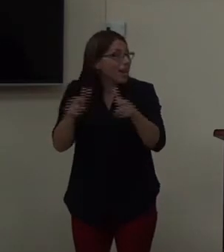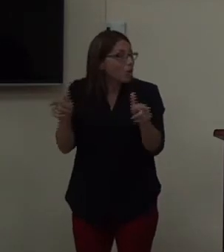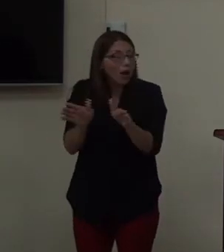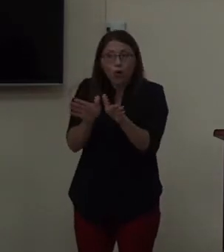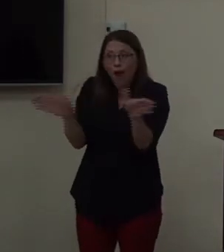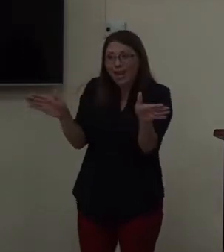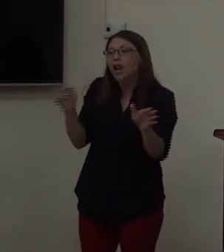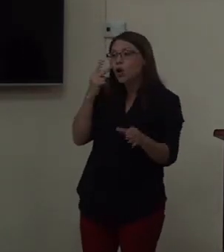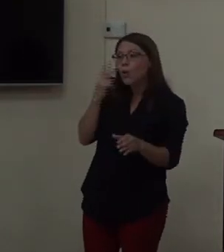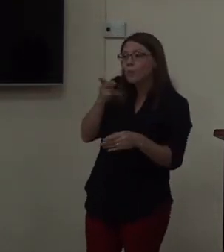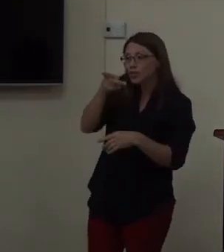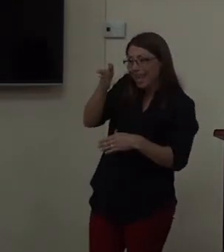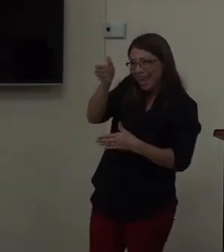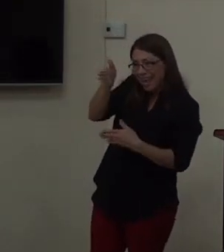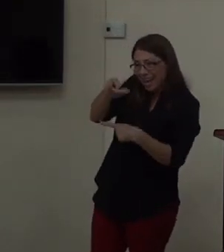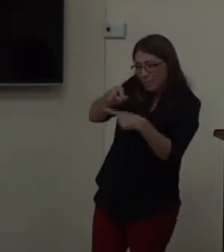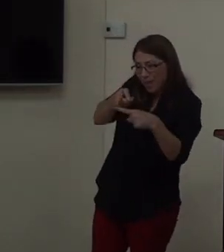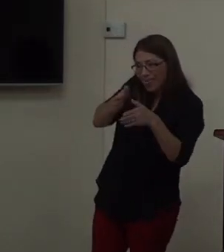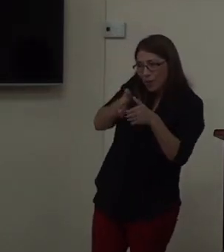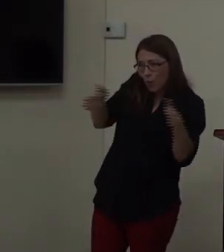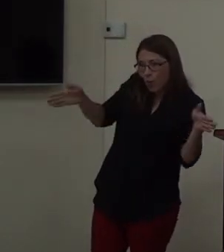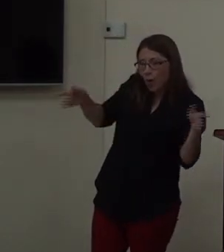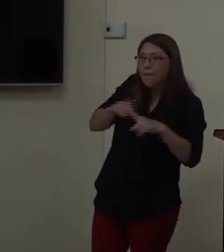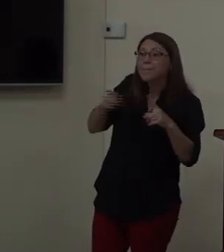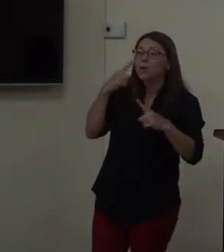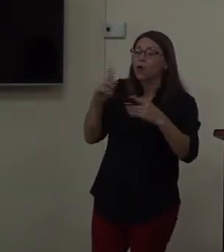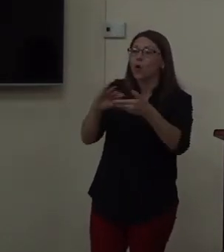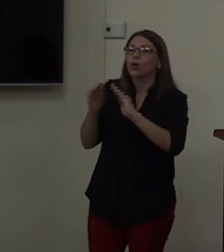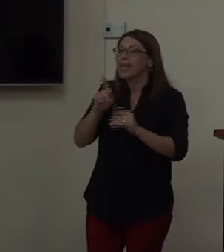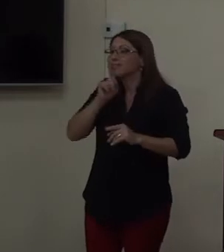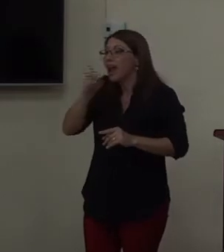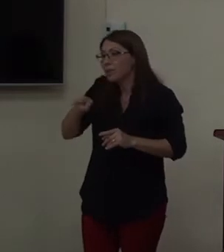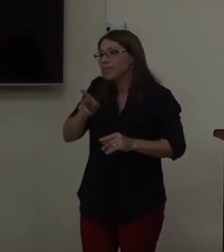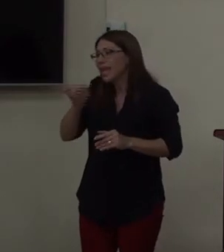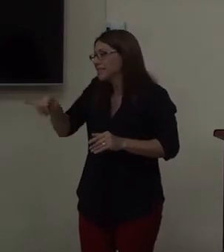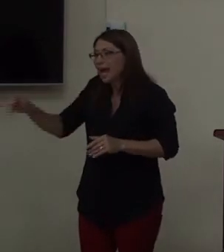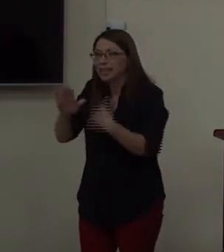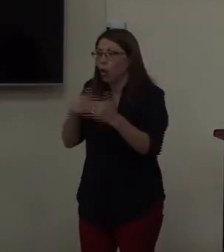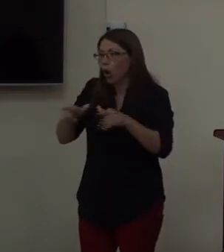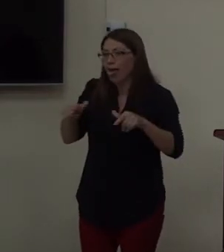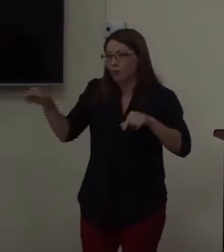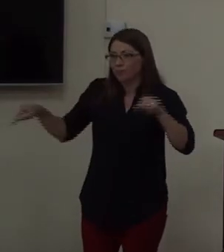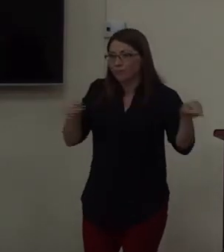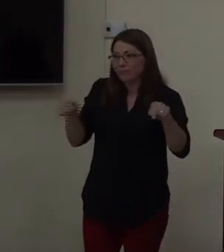el medio, ¿verdad? Pero por comunidades se ubican en todo lado. El